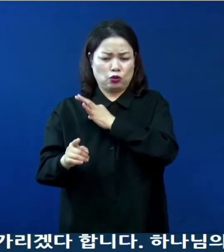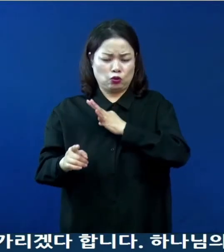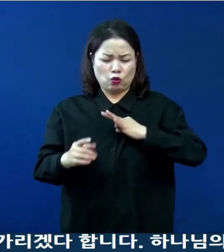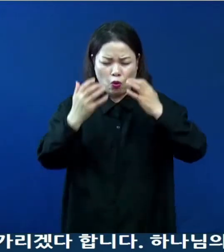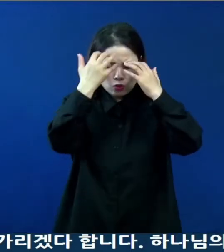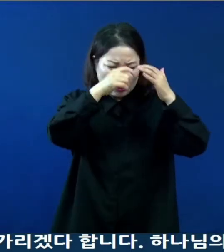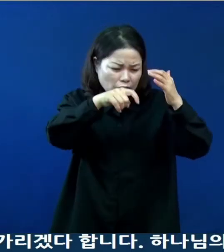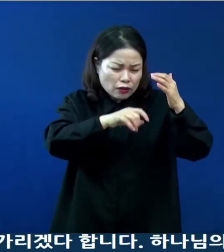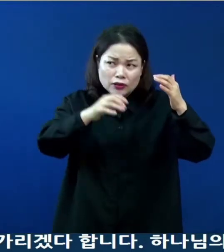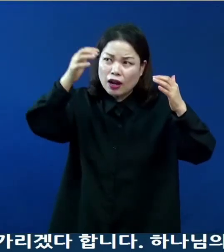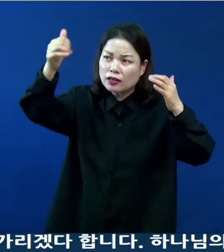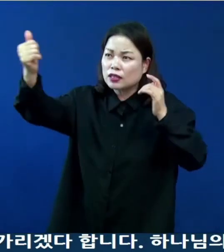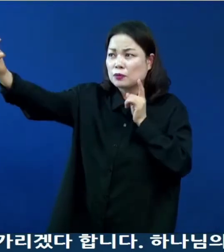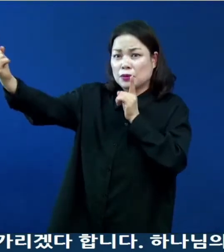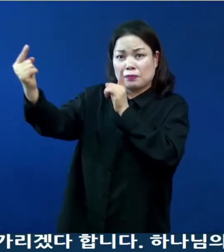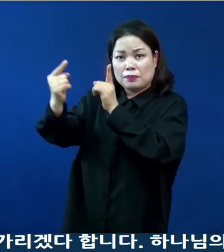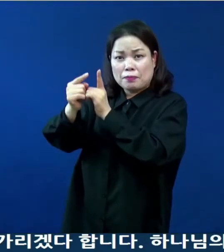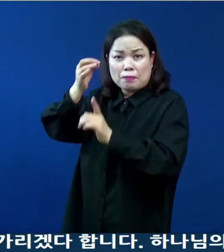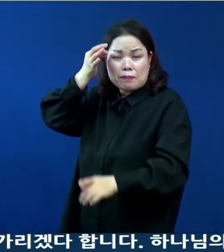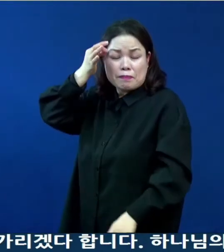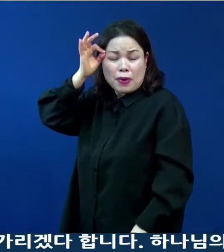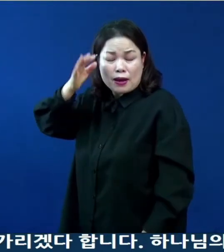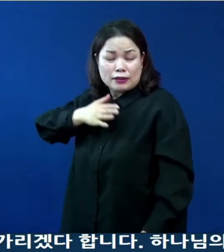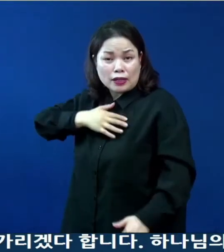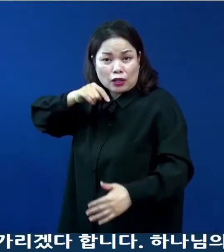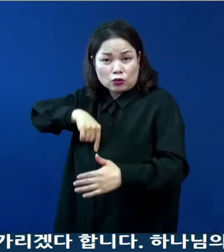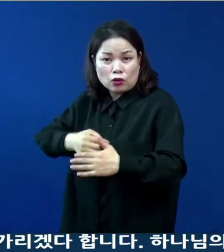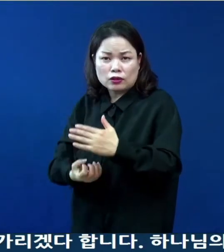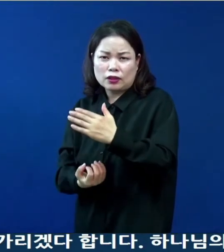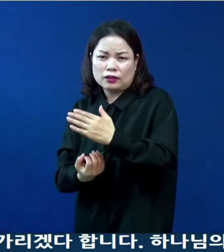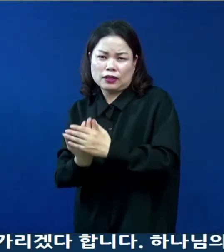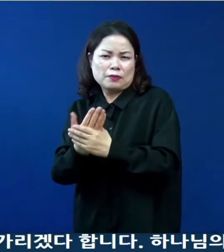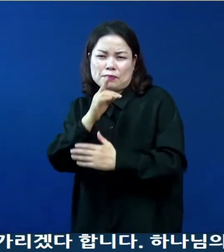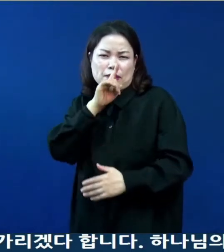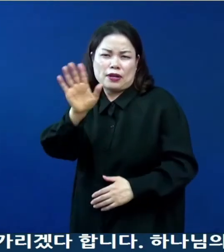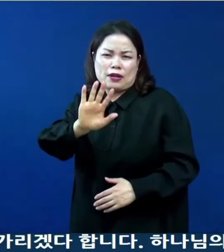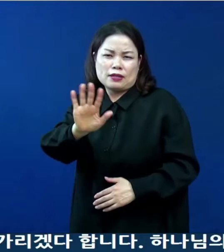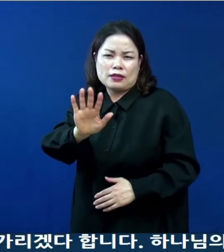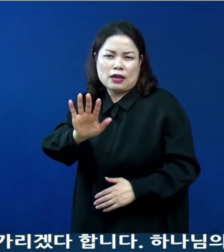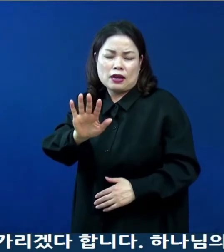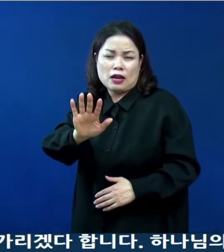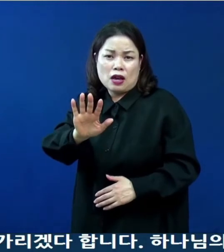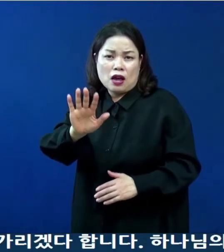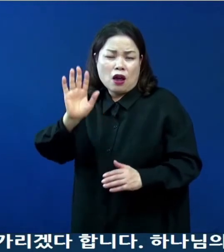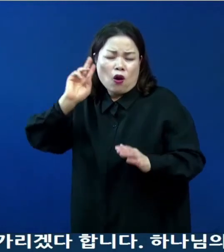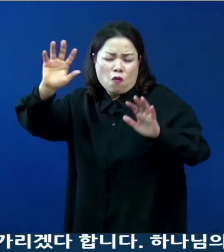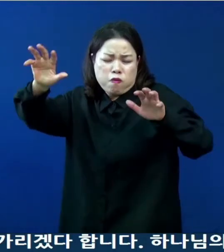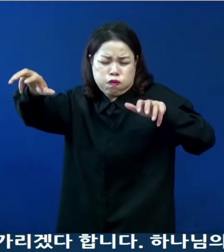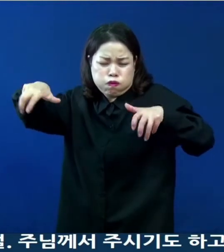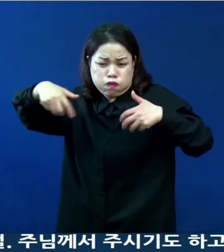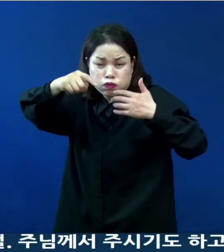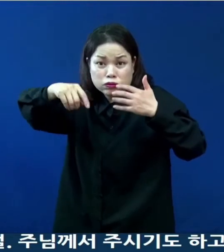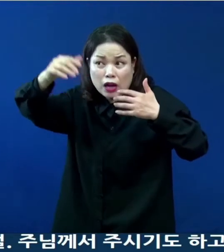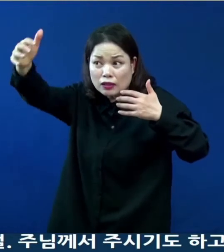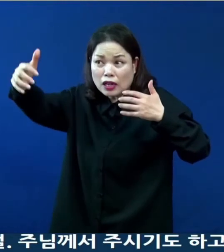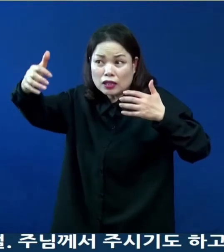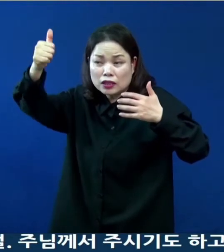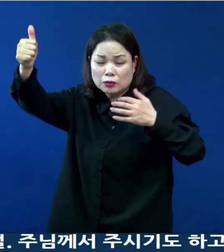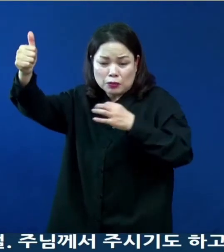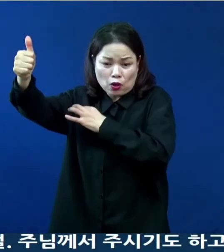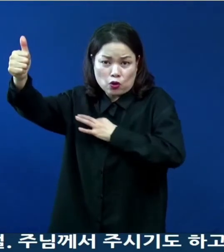고난 가운데 하나님을 만나서 깨달아서 자기 속에서 나온 말이 아니라 폭풍우 가운데에서 하나님께서